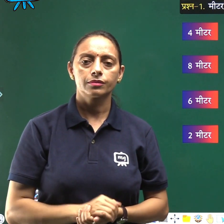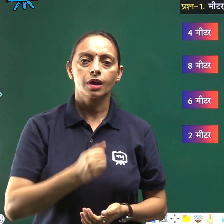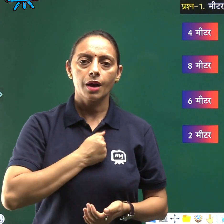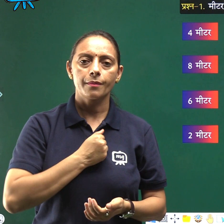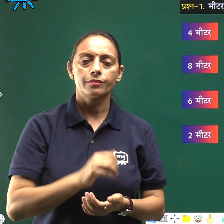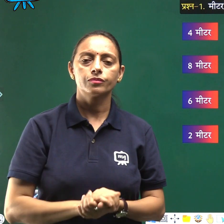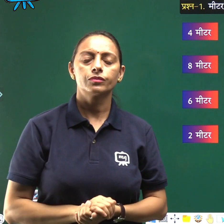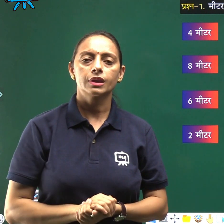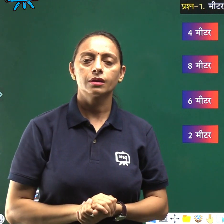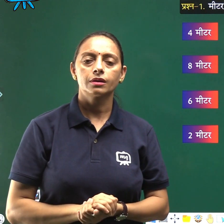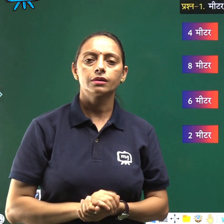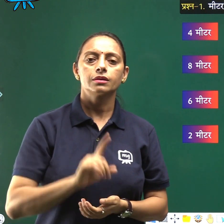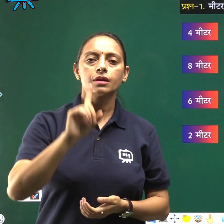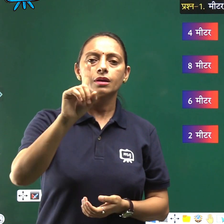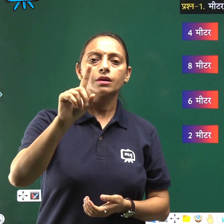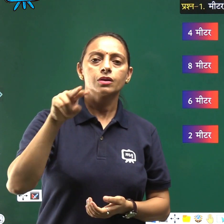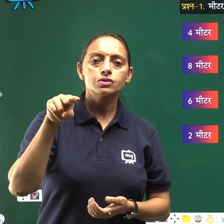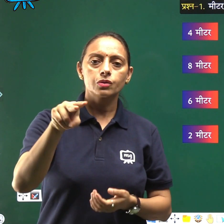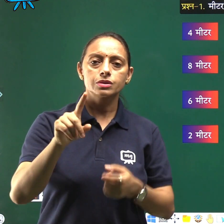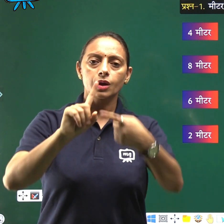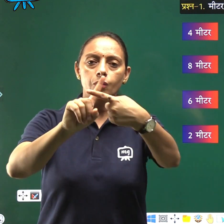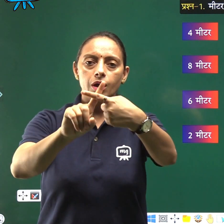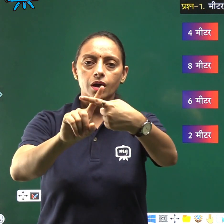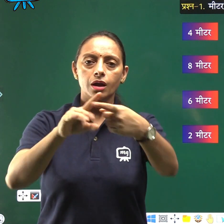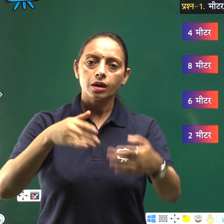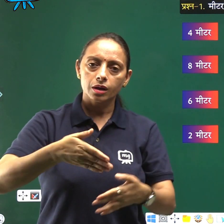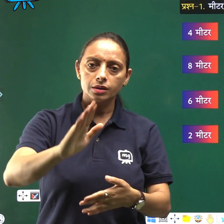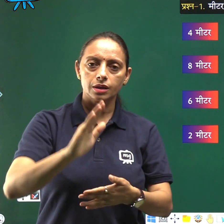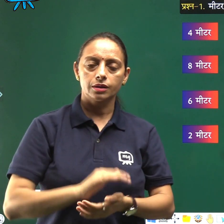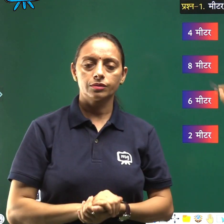हम 100 से गुणा करते हैं।